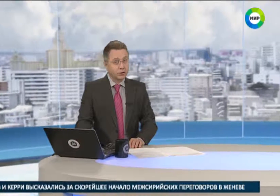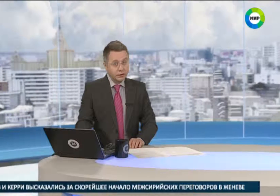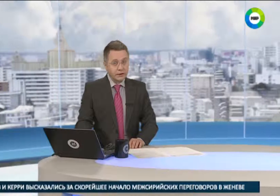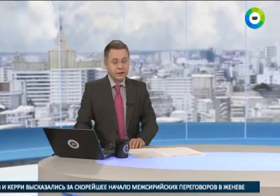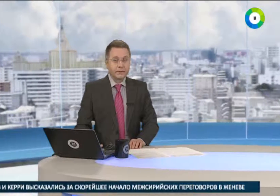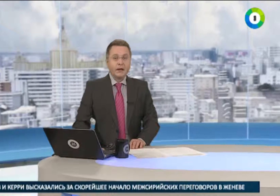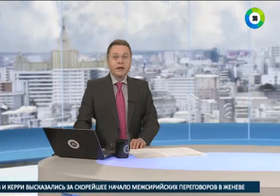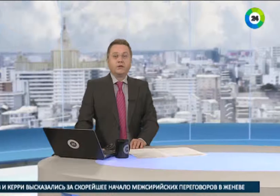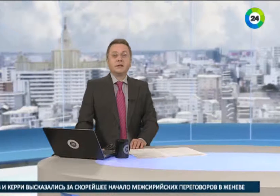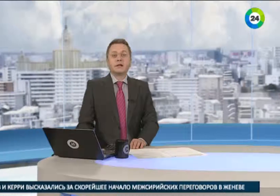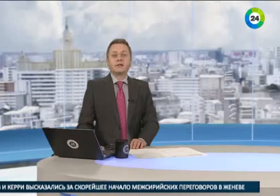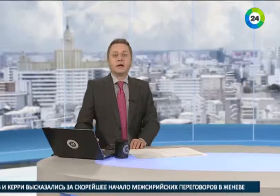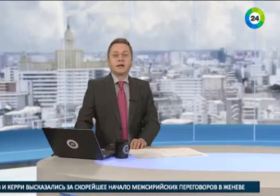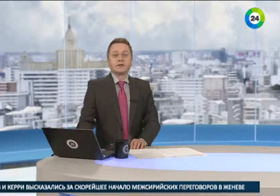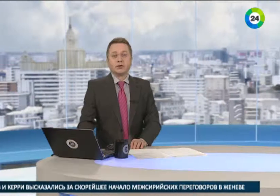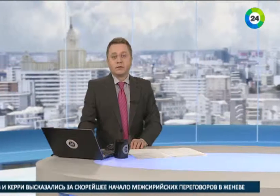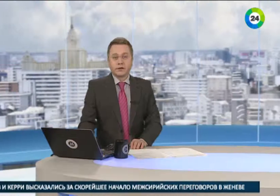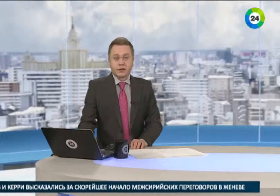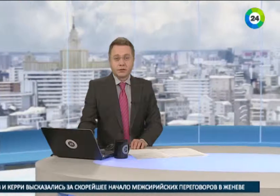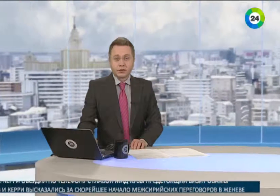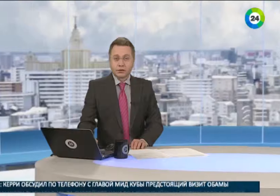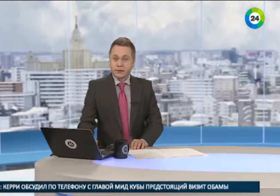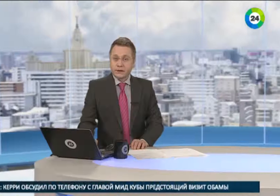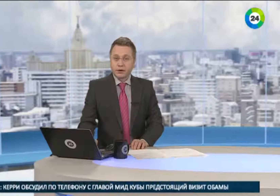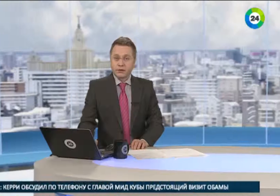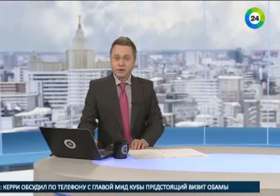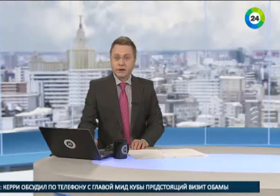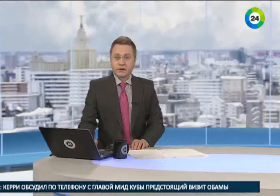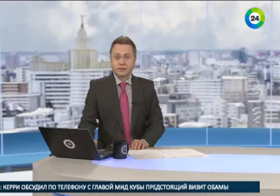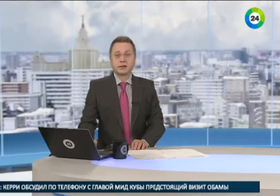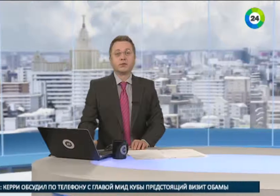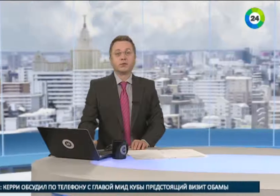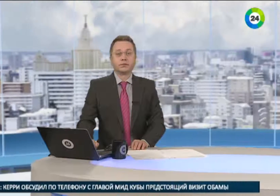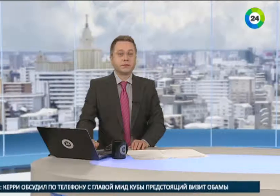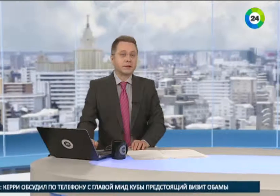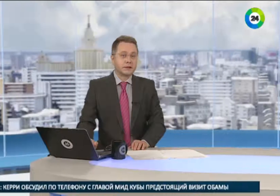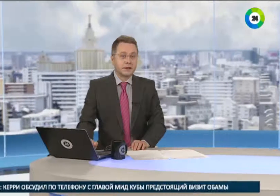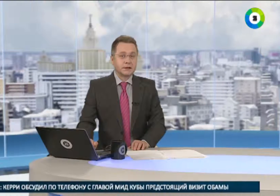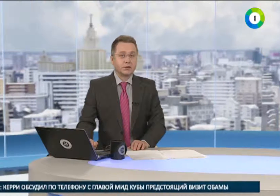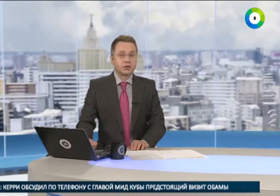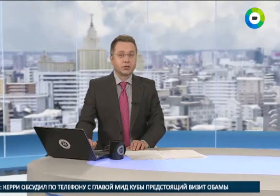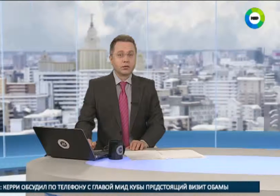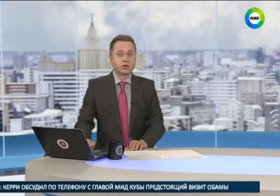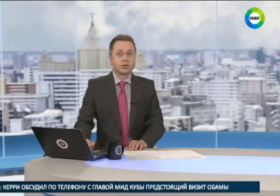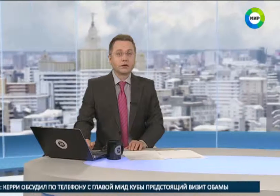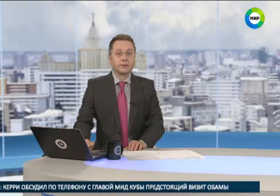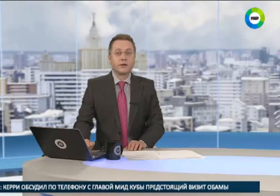только на экране. В Минске начали оказывать новую социальную услугу. Теперь те, у кого есть инвалидность по слуху, могут бесплатно заказать услугу